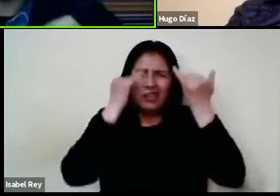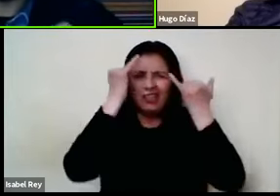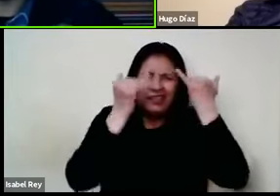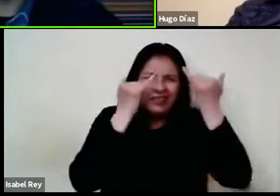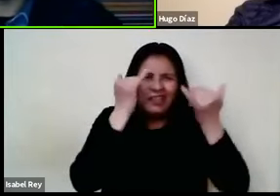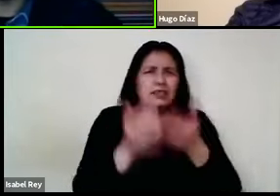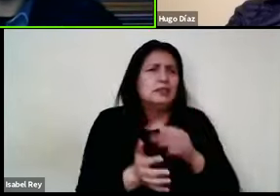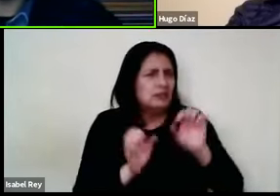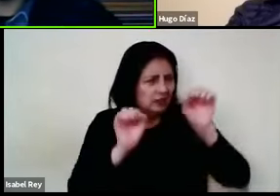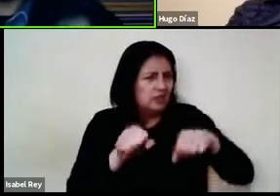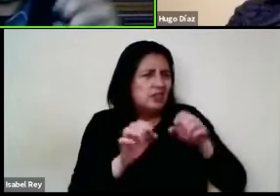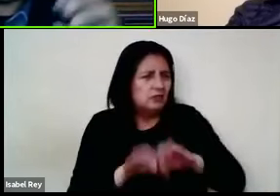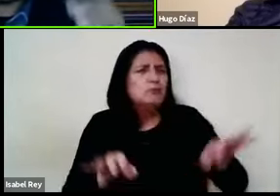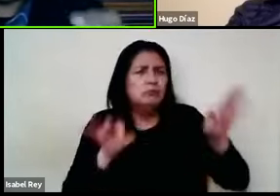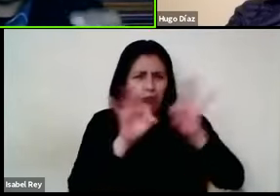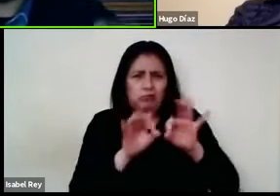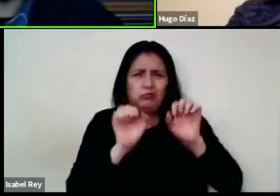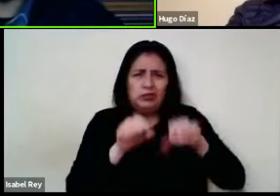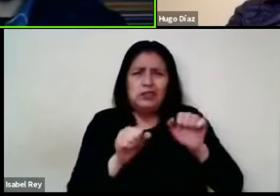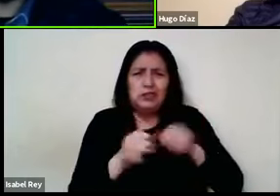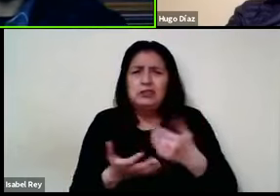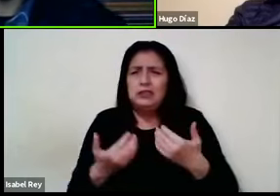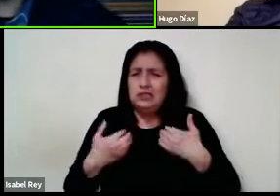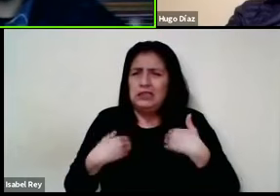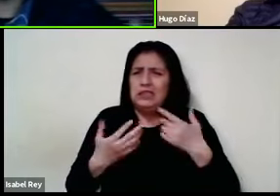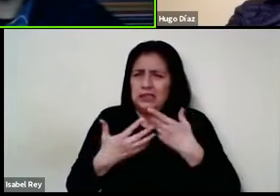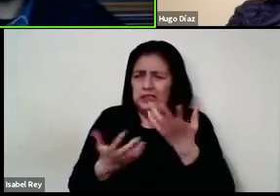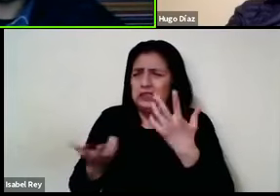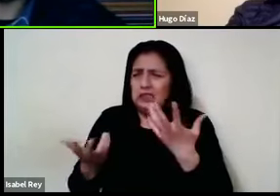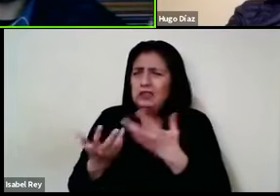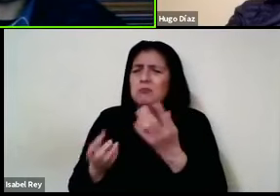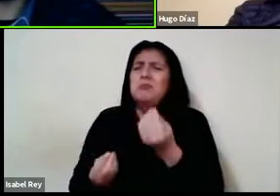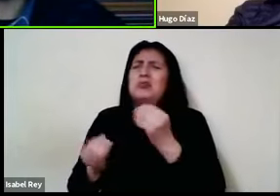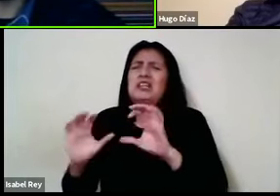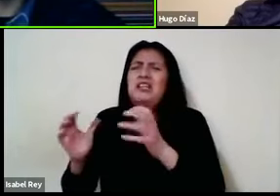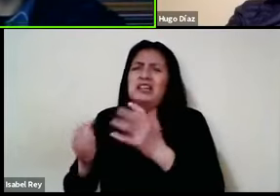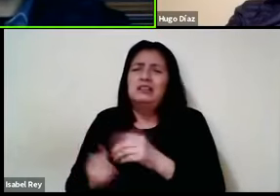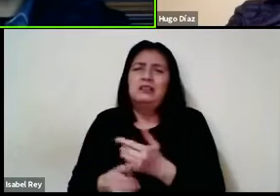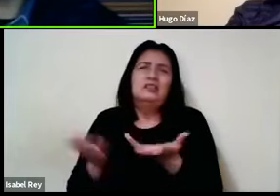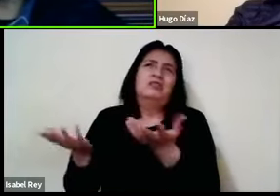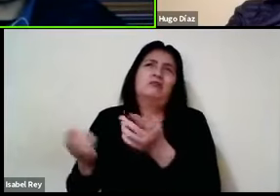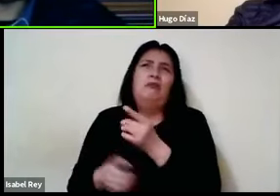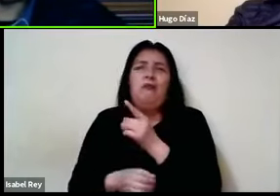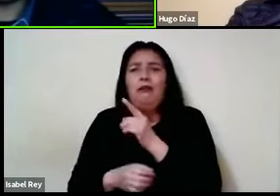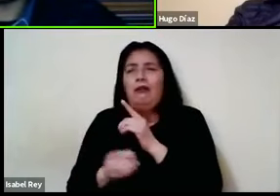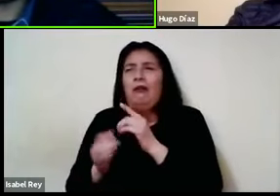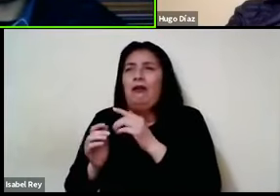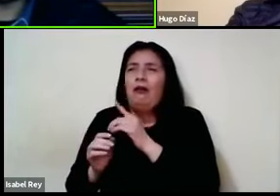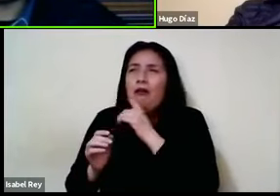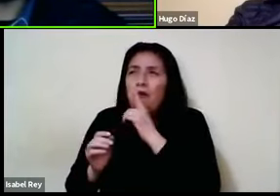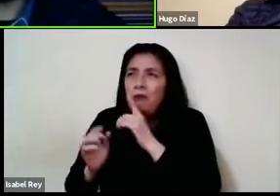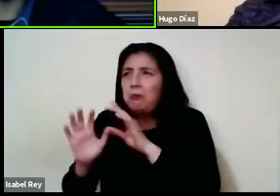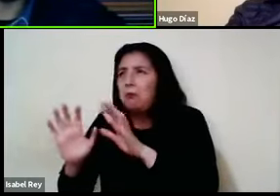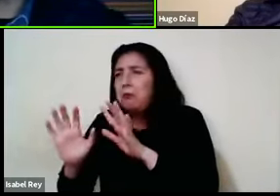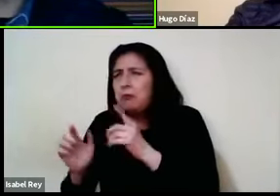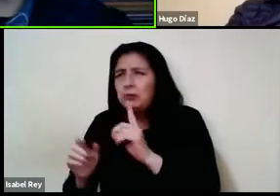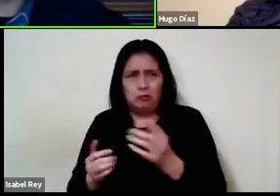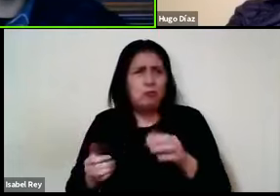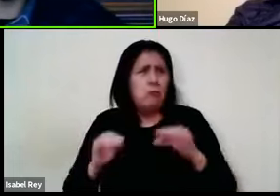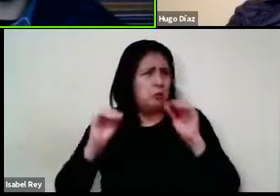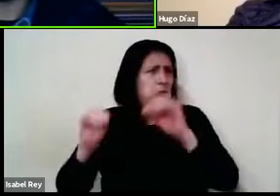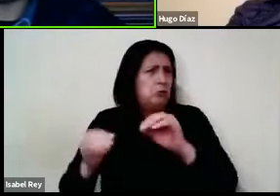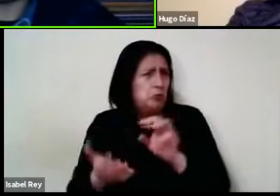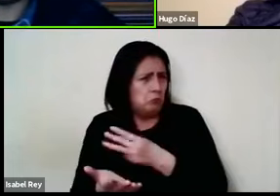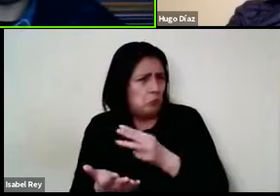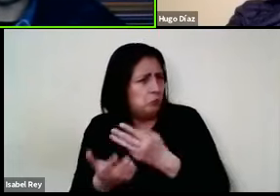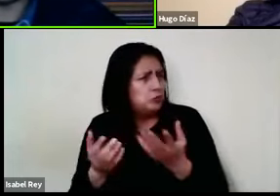es muy importante y tiene que serlo con sintonía. O sea, ¿por qué las clases tienen que ser apagadas? Puedes poner en algún momento música, se puede